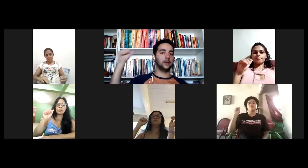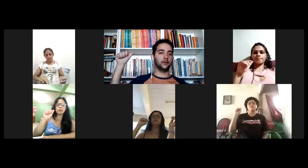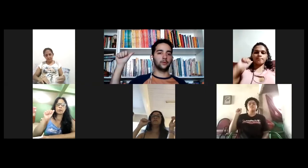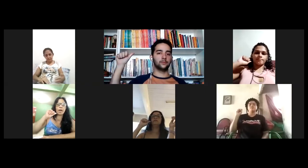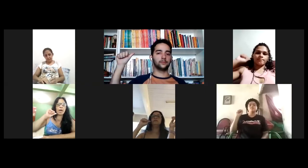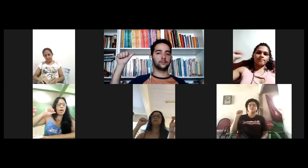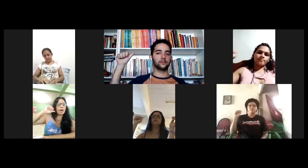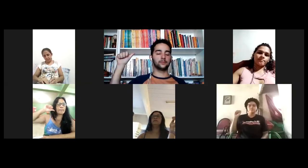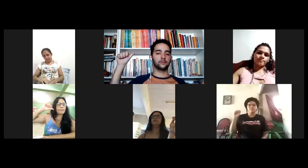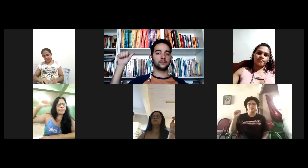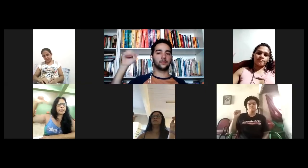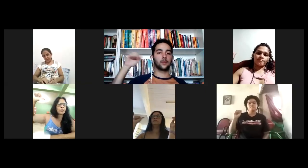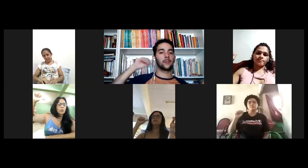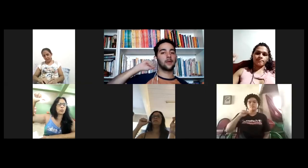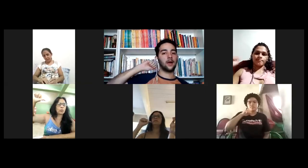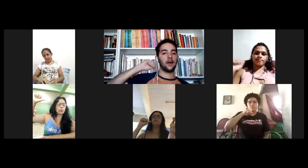abril,